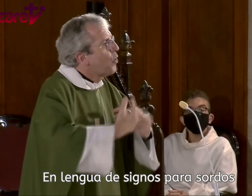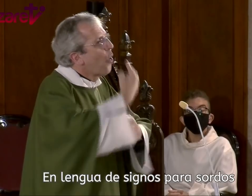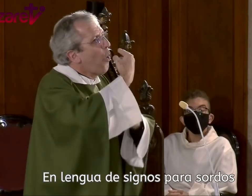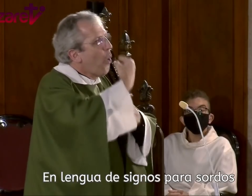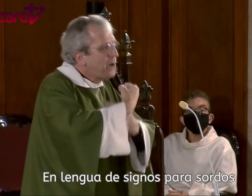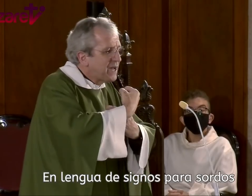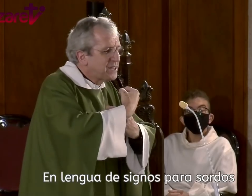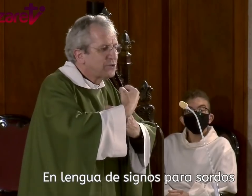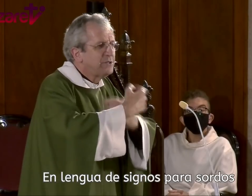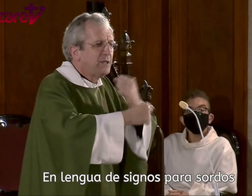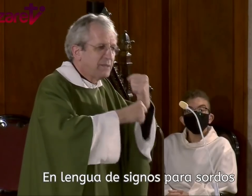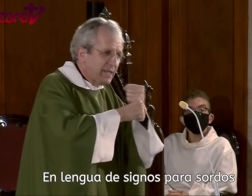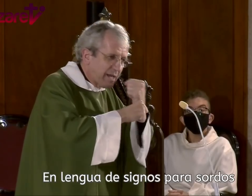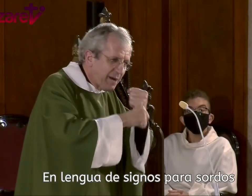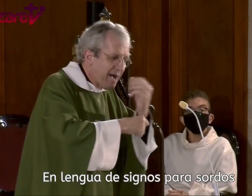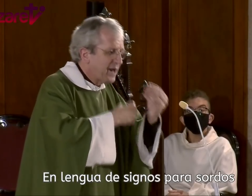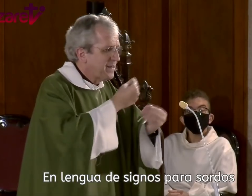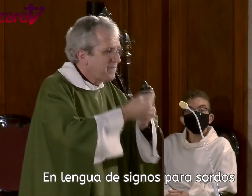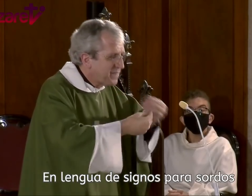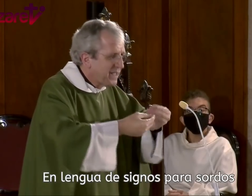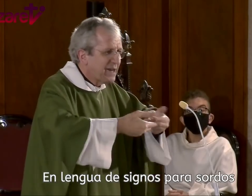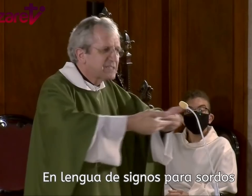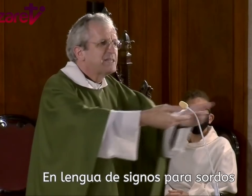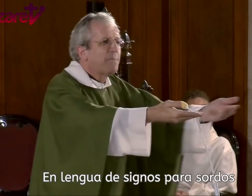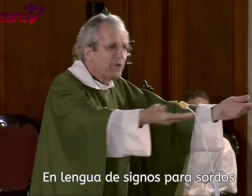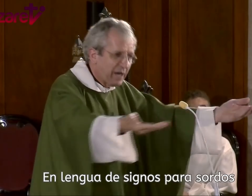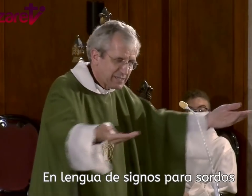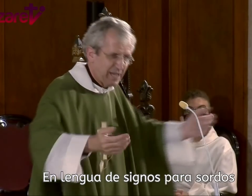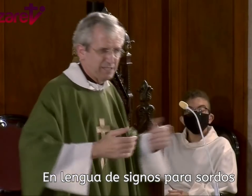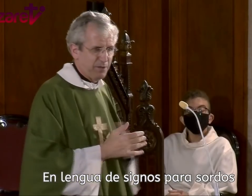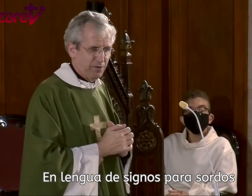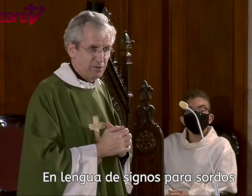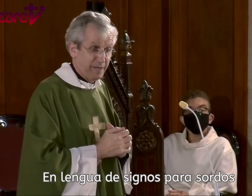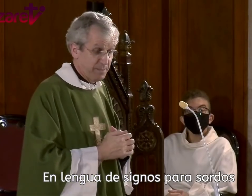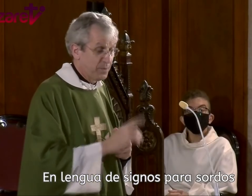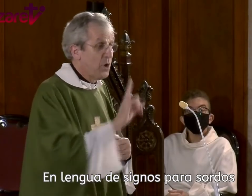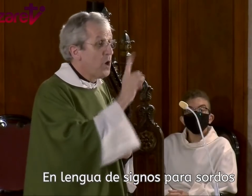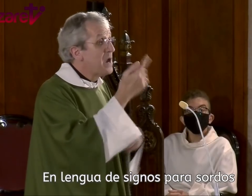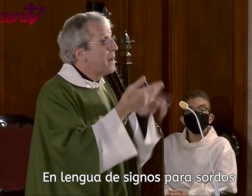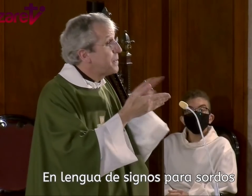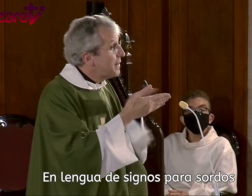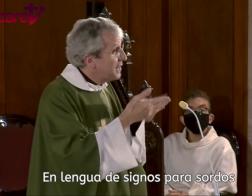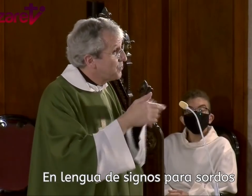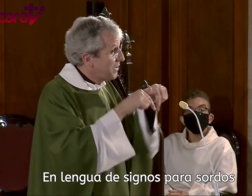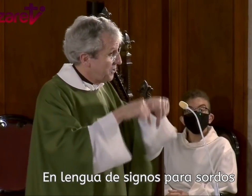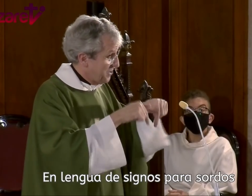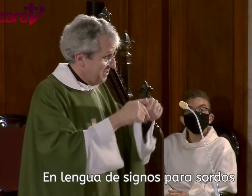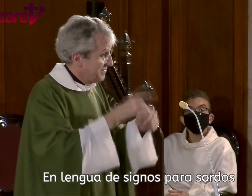Obligación De trabajar De hacerlas De ponerlas Al servicio De los demás La primera lectura De hoy Del